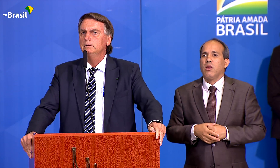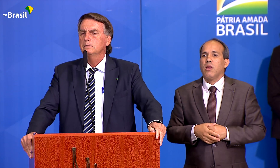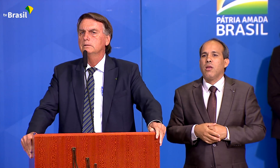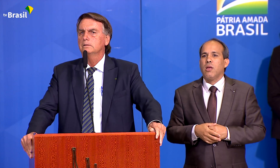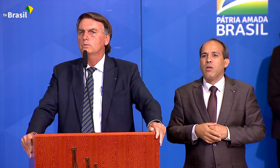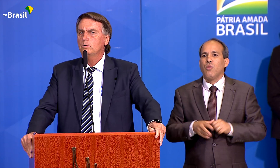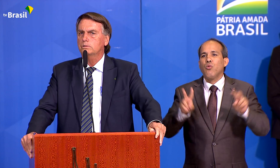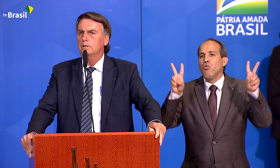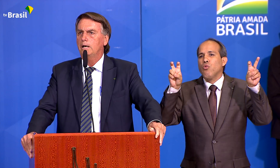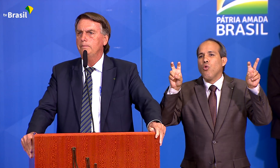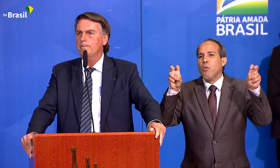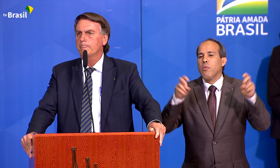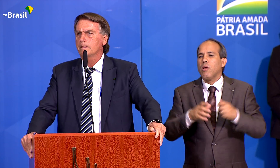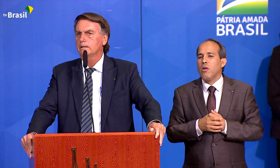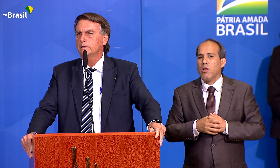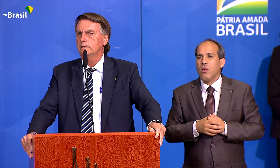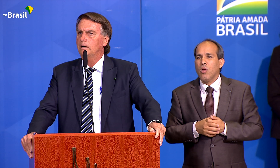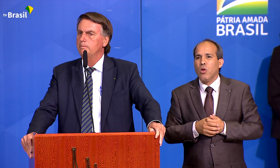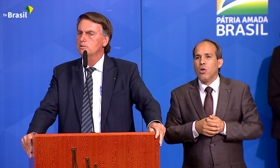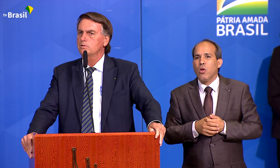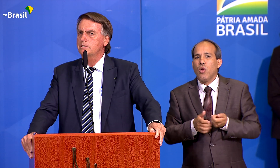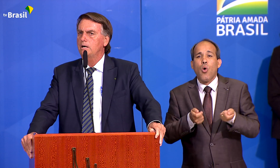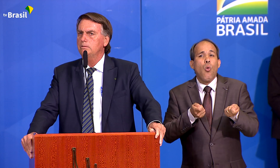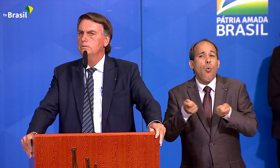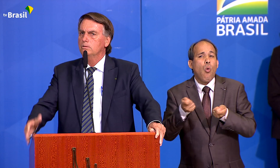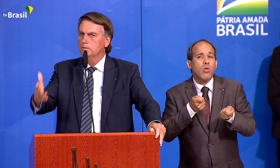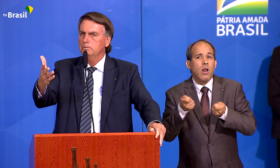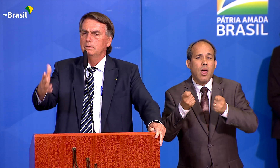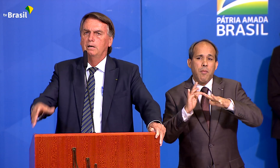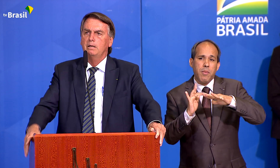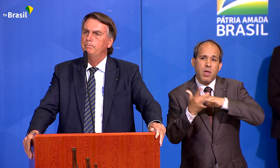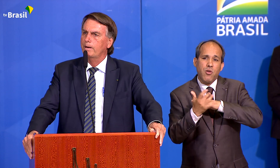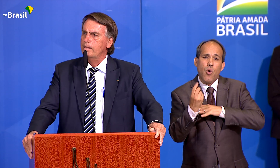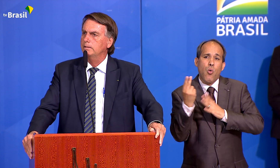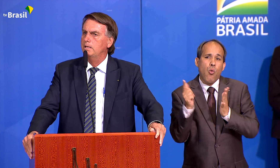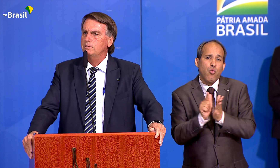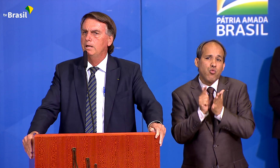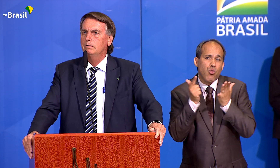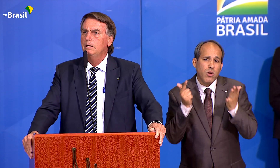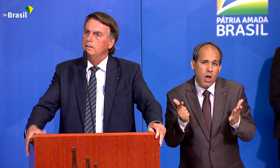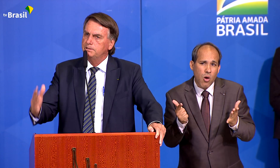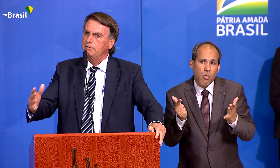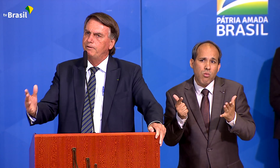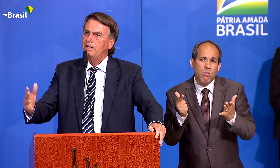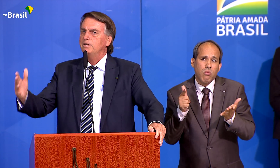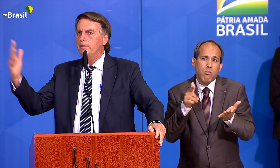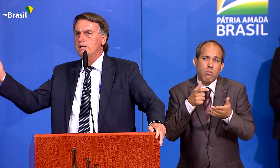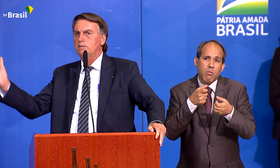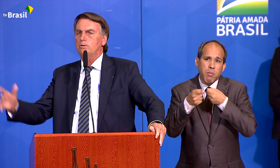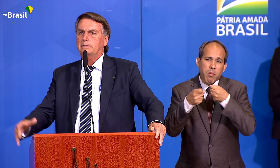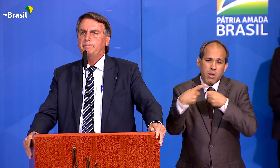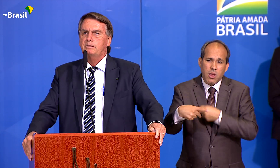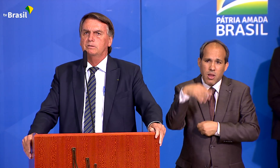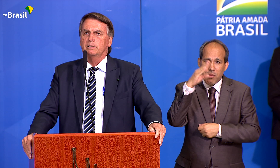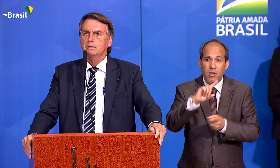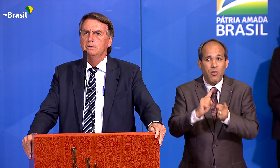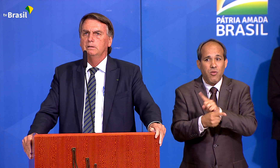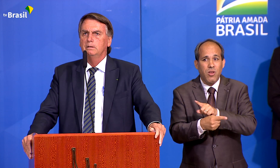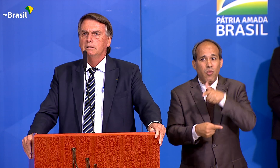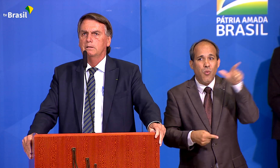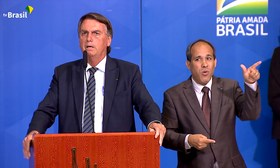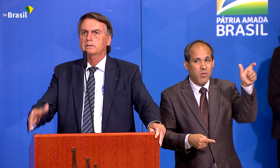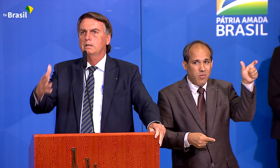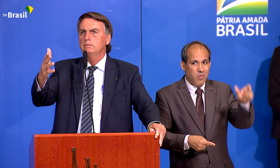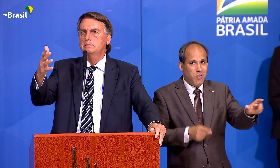a controlar a mim social ou a imprensa tradicional Diferentemente do outra